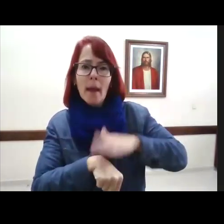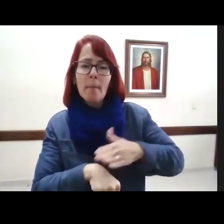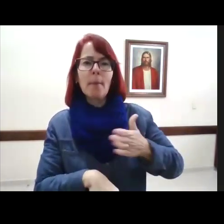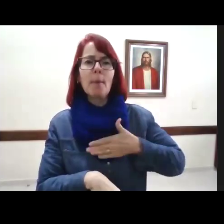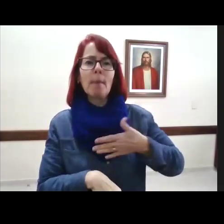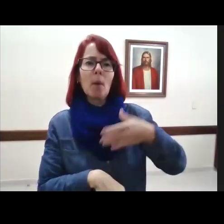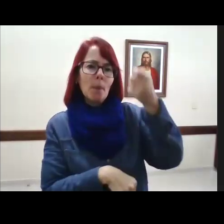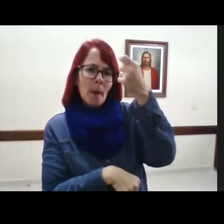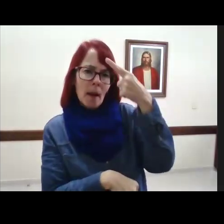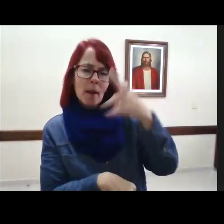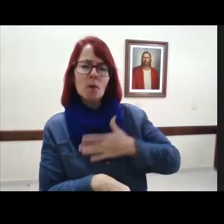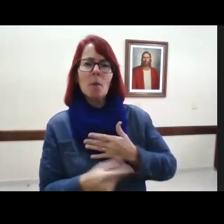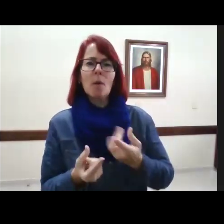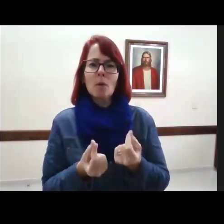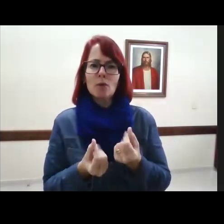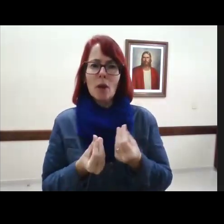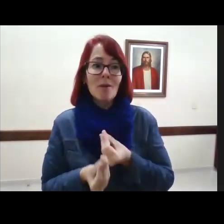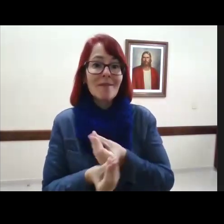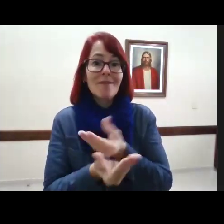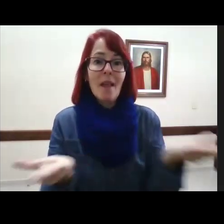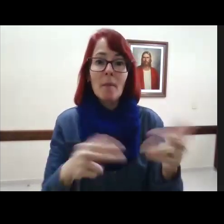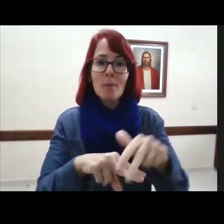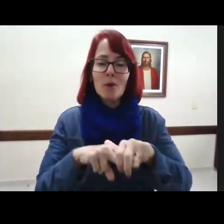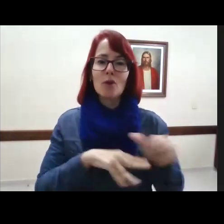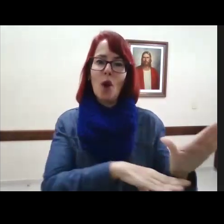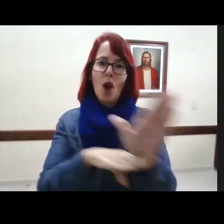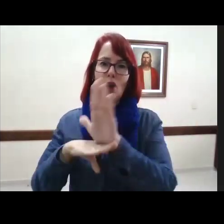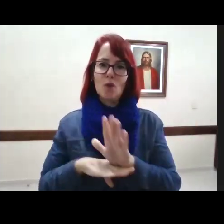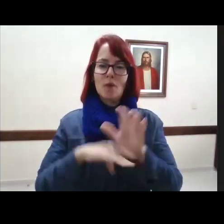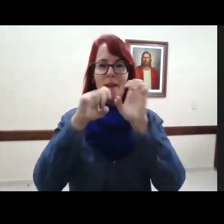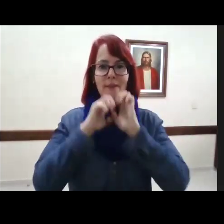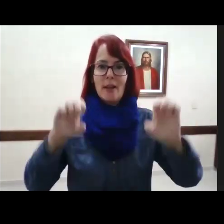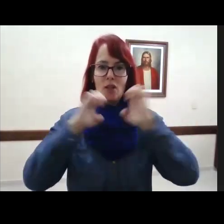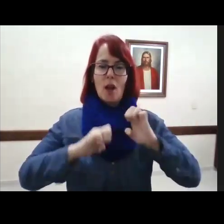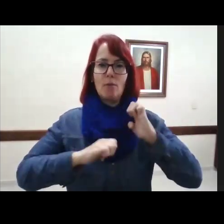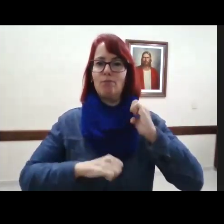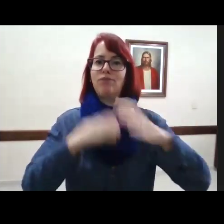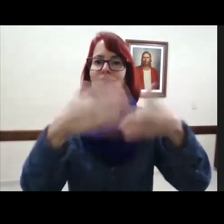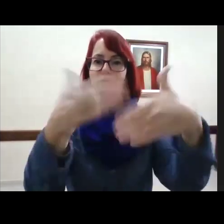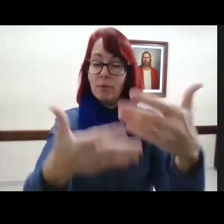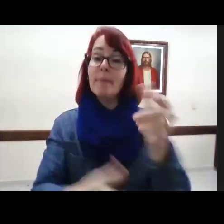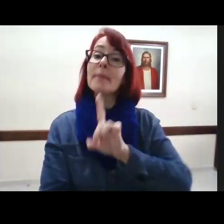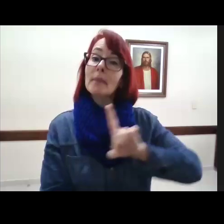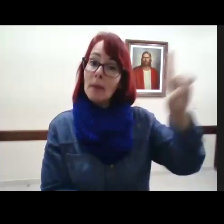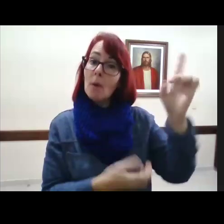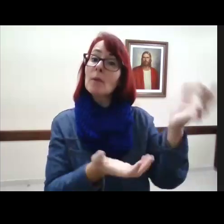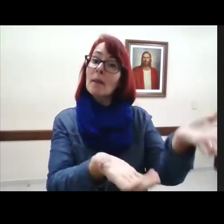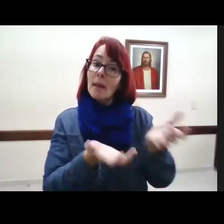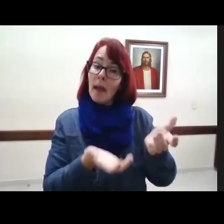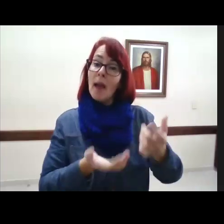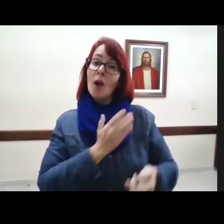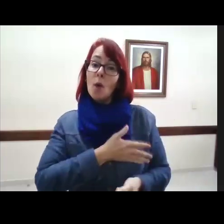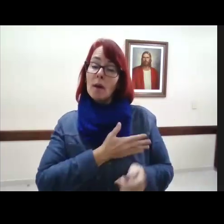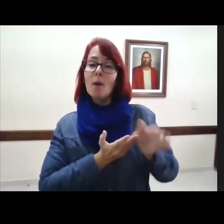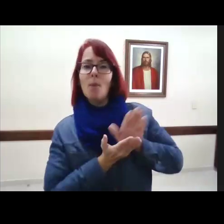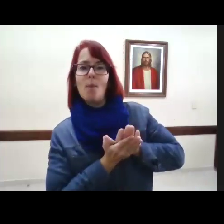seus recursos para a obra do Senhor. E o Senhor, ele espera que nós possamos transformar o nosso